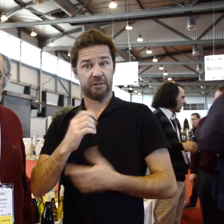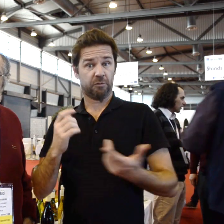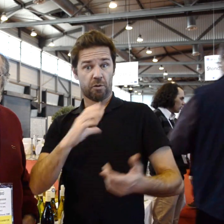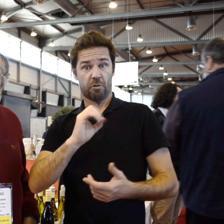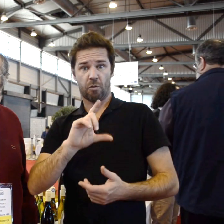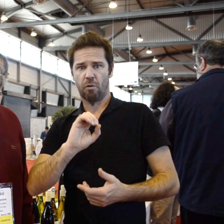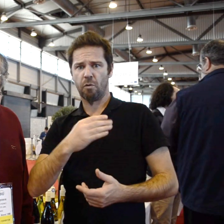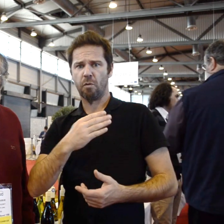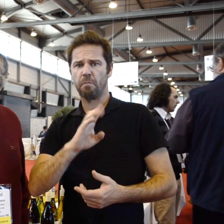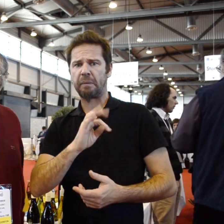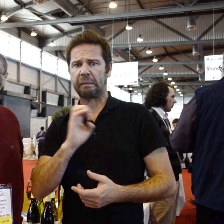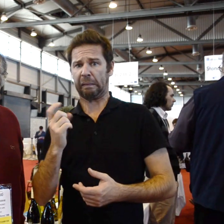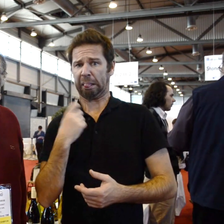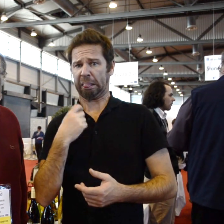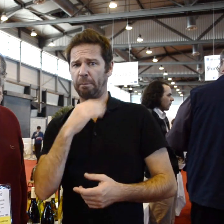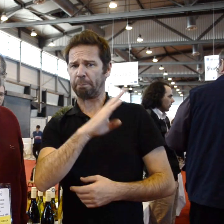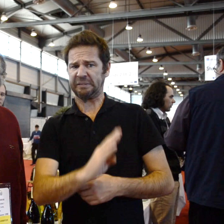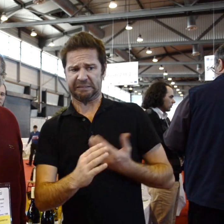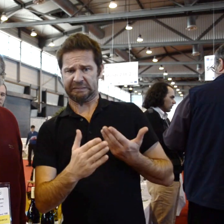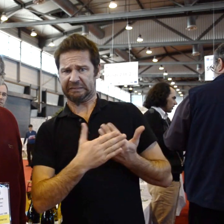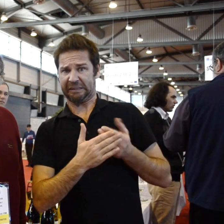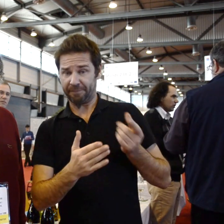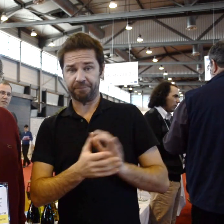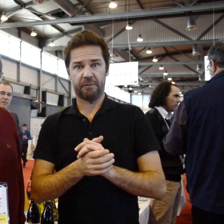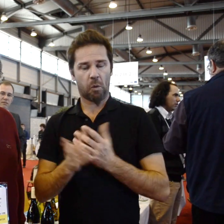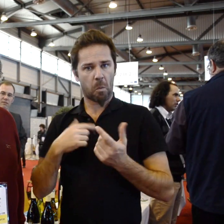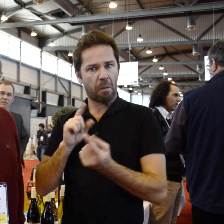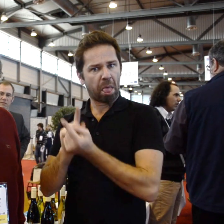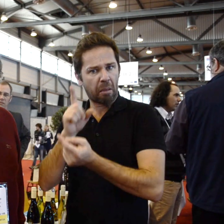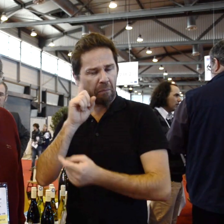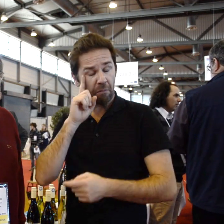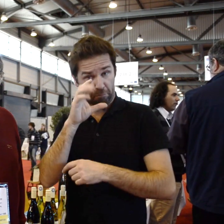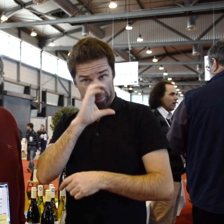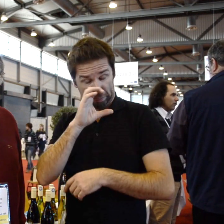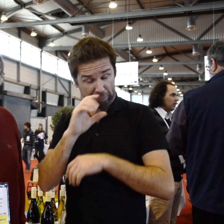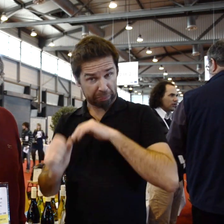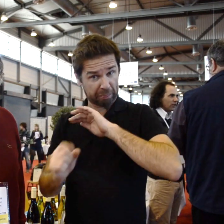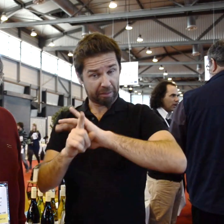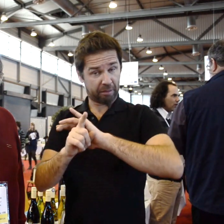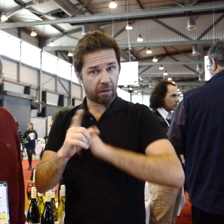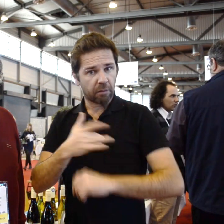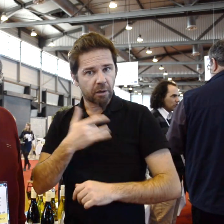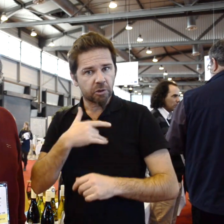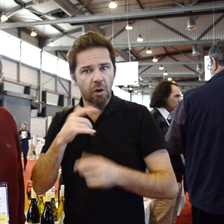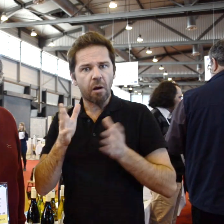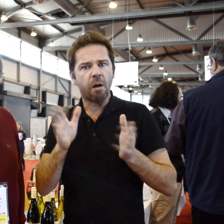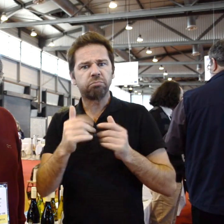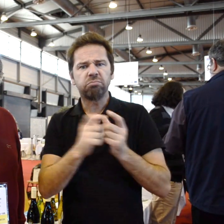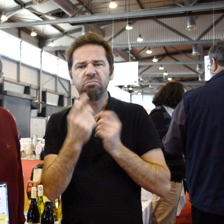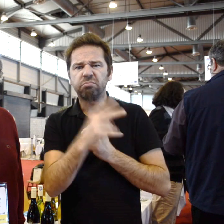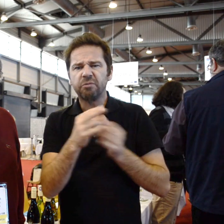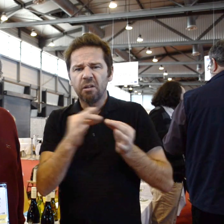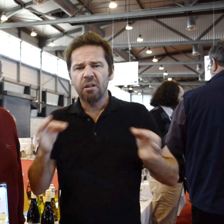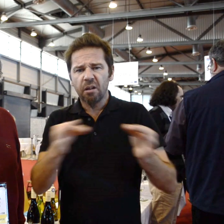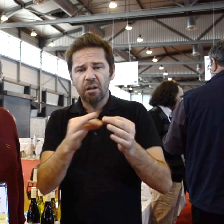Et nous sommes avec lui parce que il a quelque chose de très intéressant. Ils ont planté au domaine des cépages